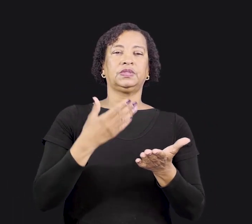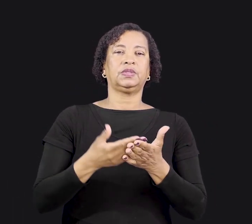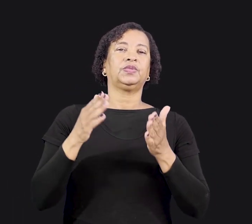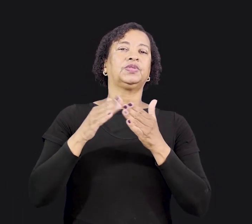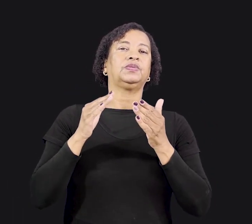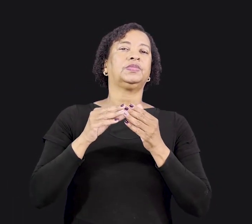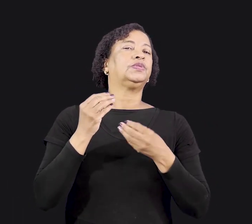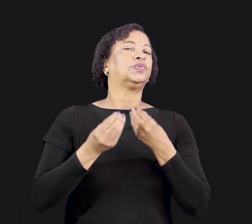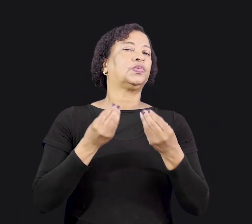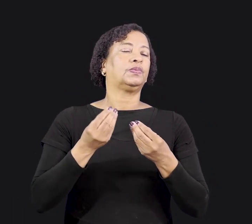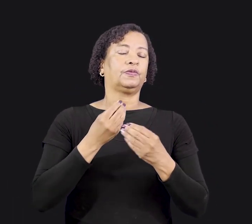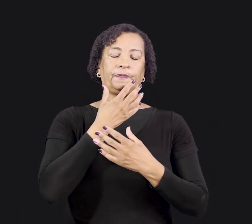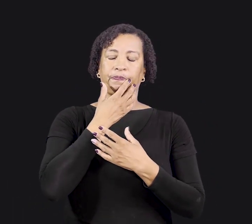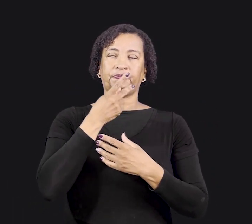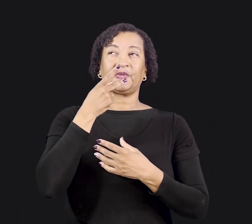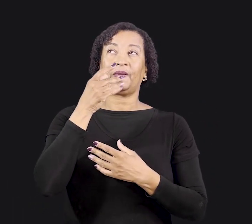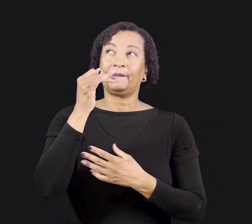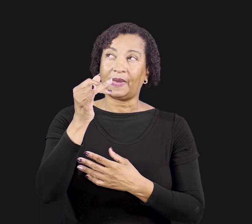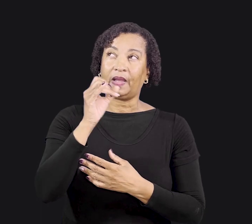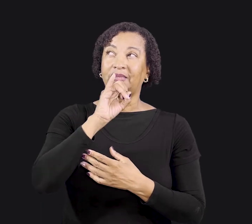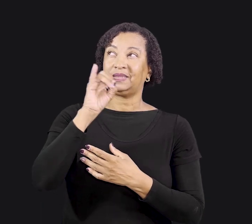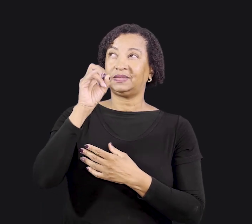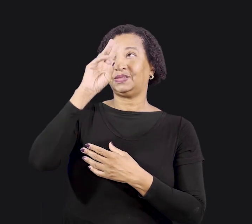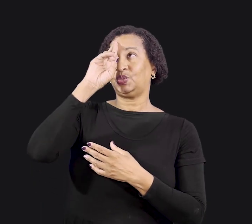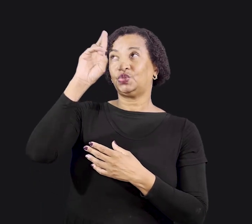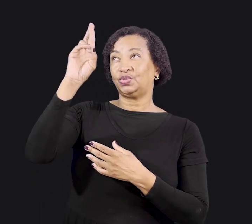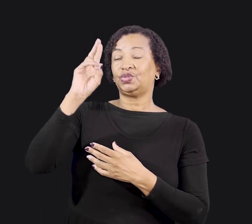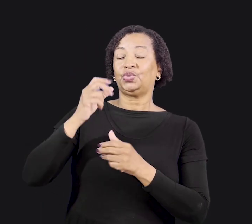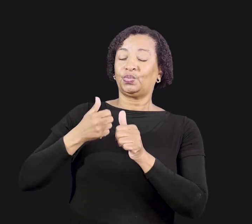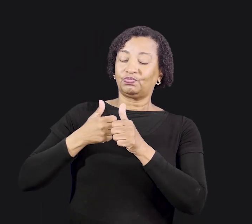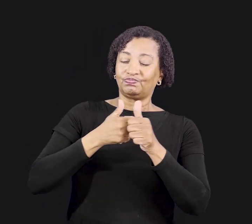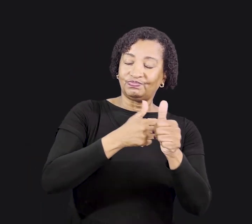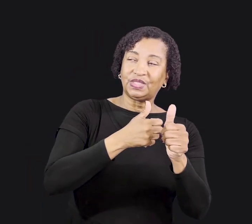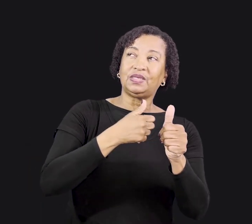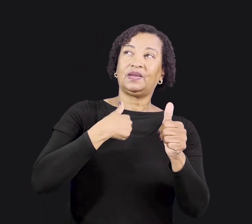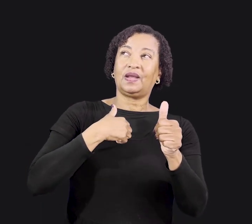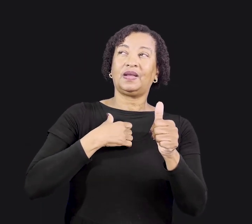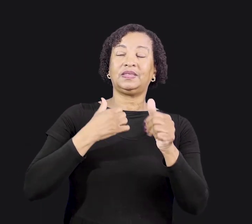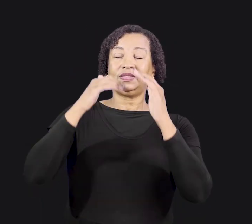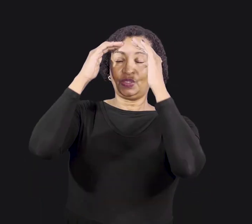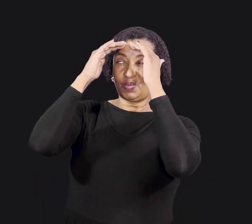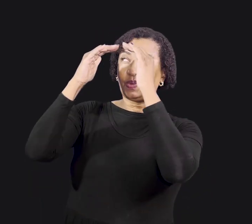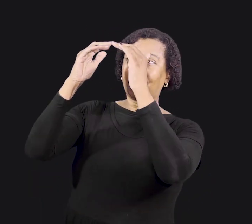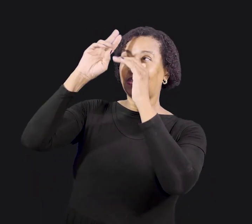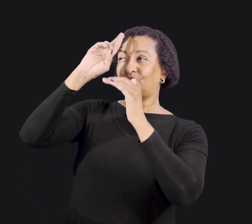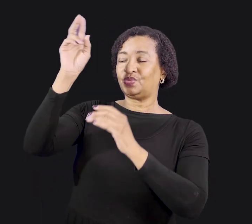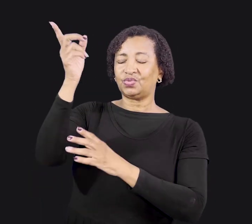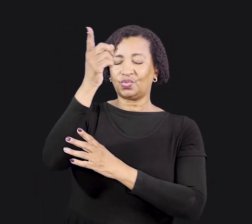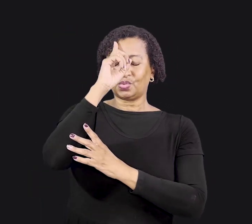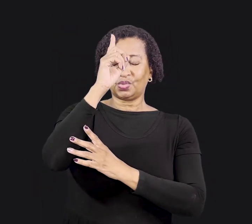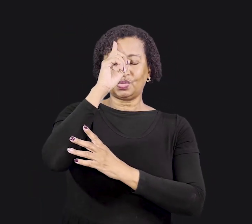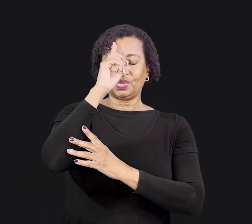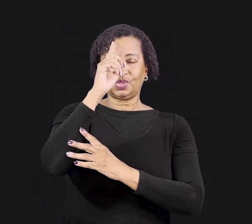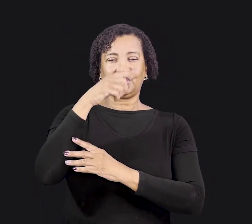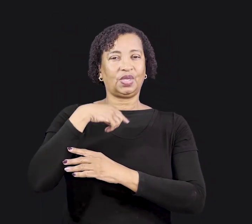da seguinte maneira, Pai, se o Senhor guiar meus passos e eu segui-lo dia após dia, eu